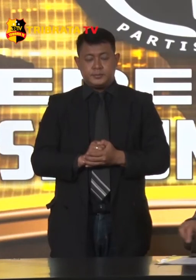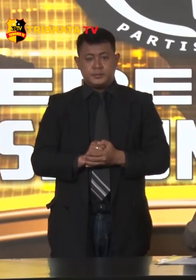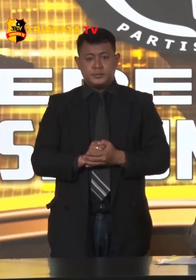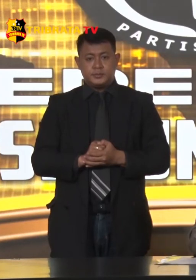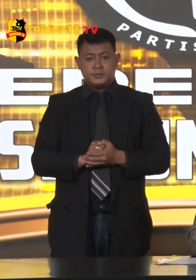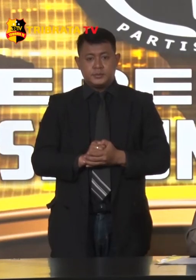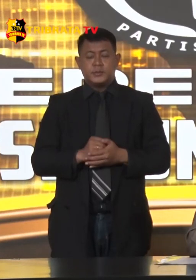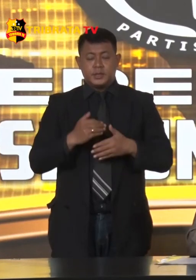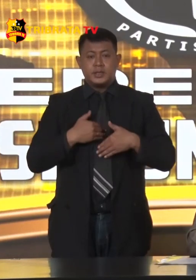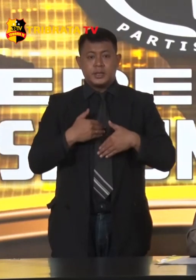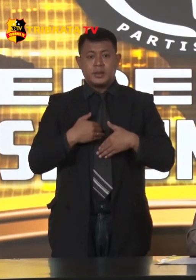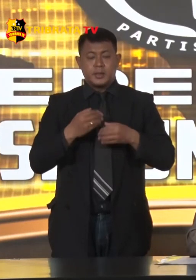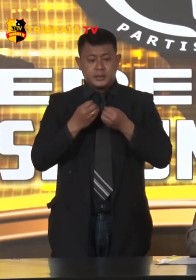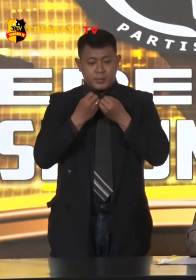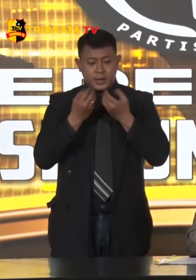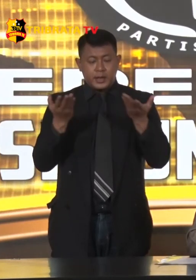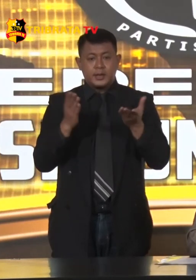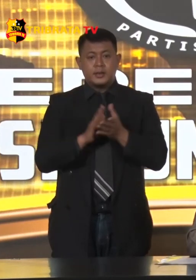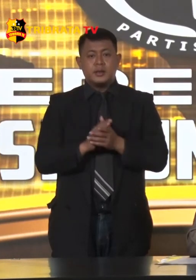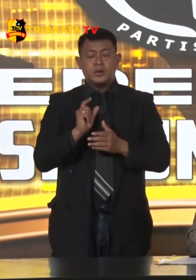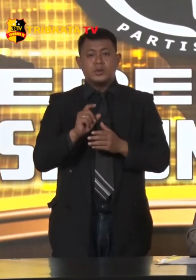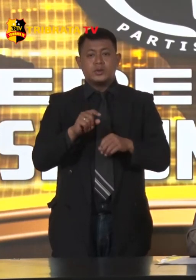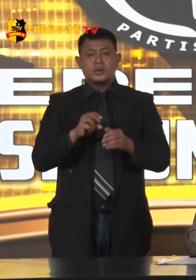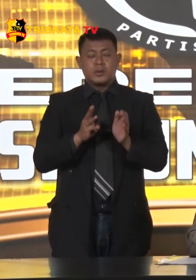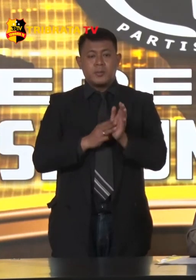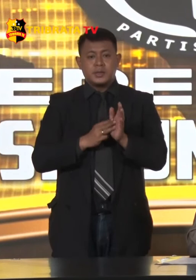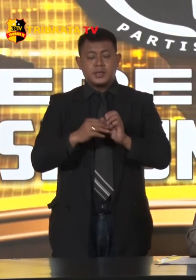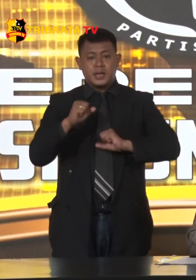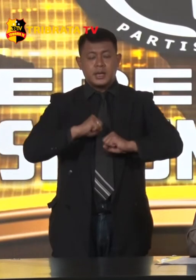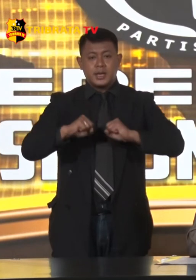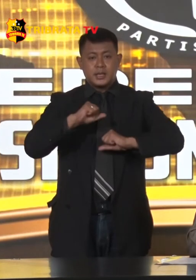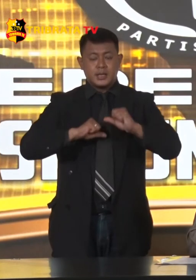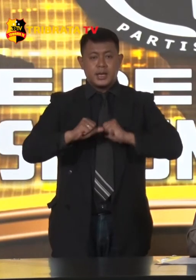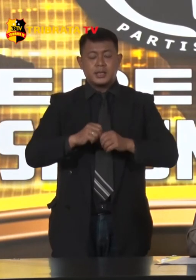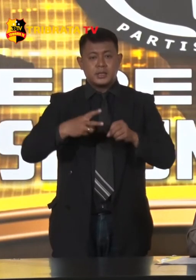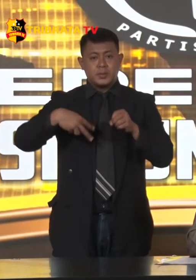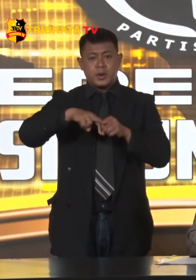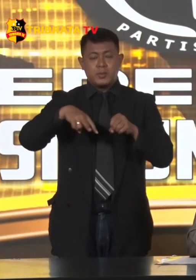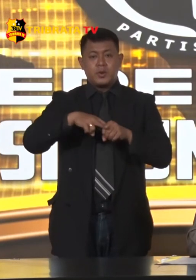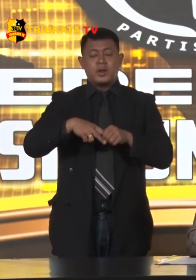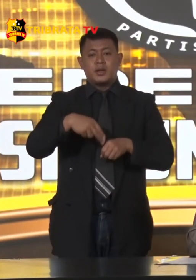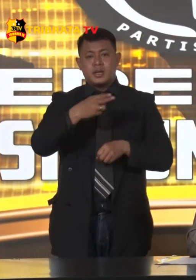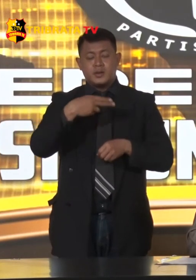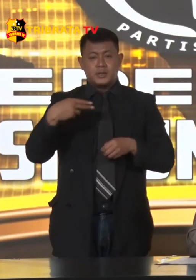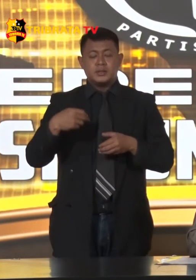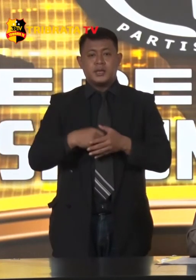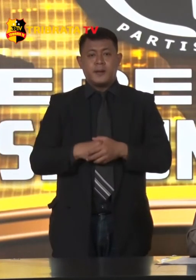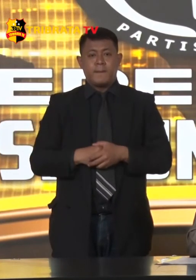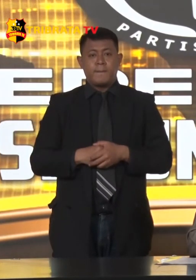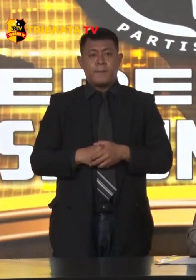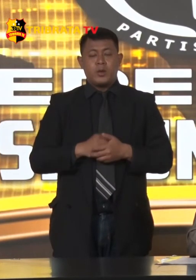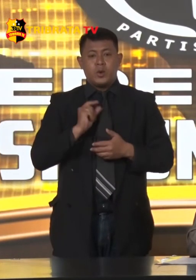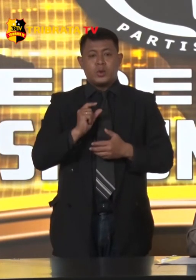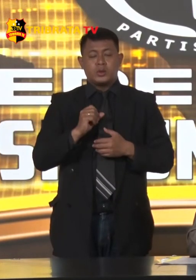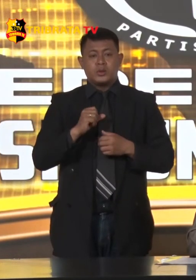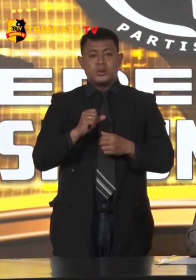Ini yang dapat kami sampaikan untuk masalah kegiatan-kegiatan sepak bola di tanah air, untuk